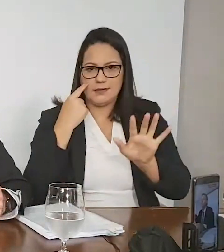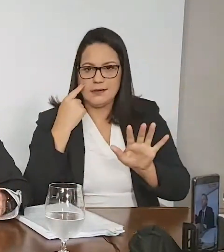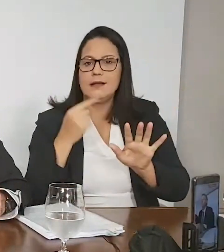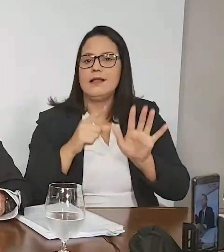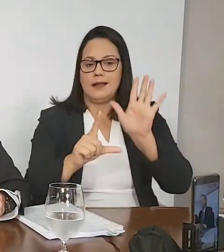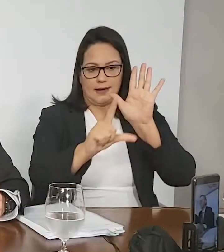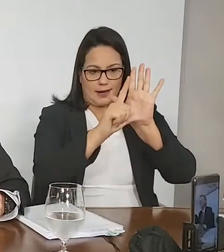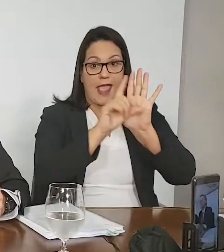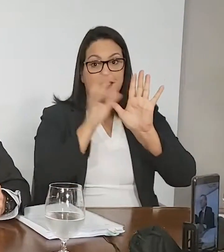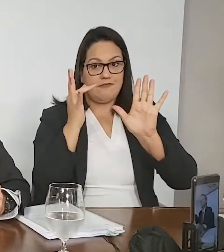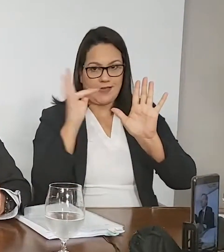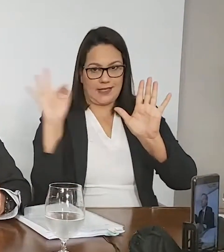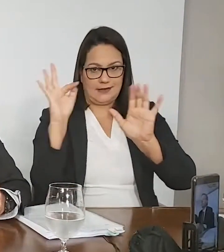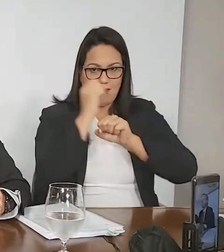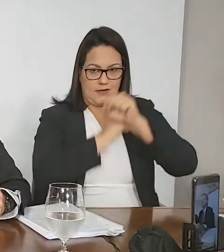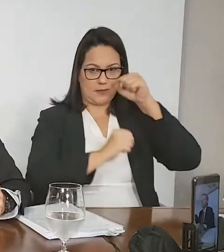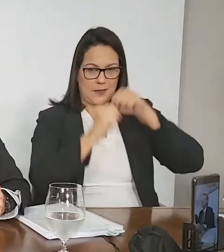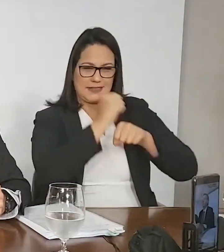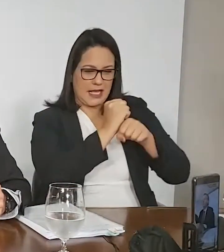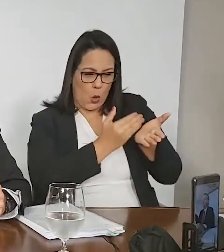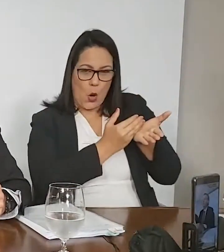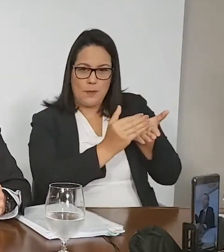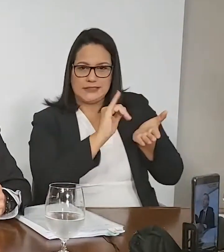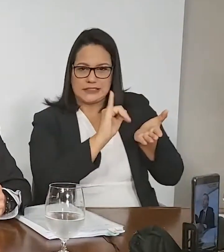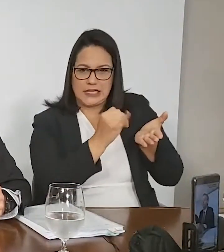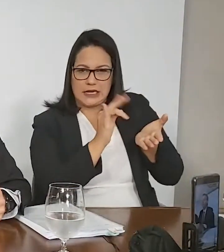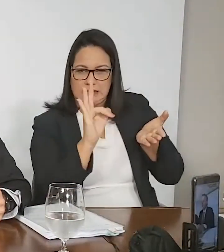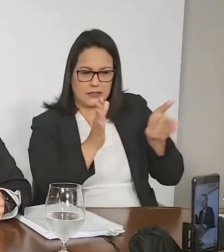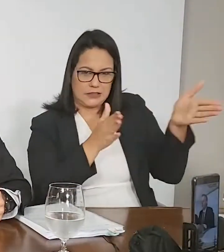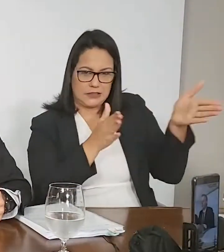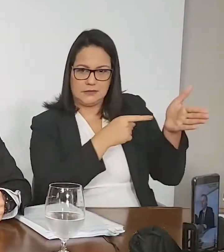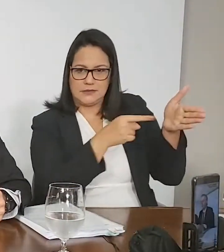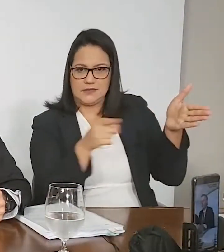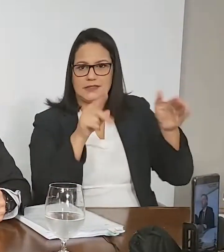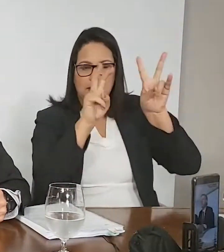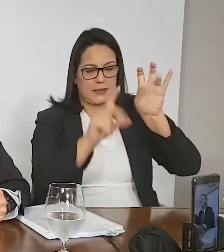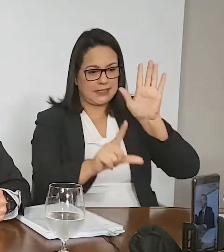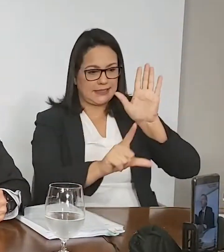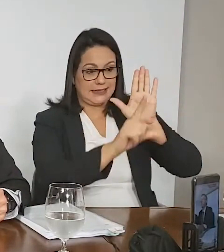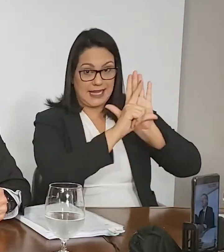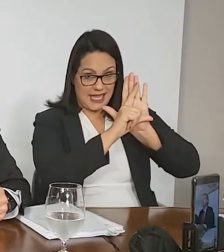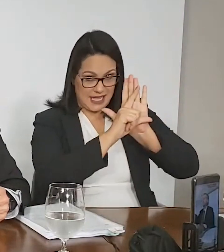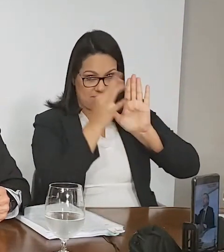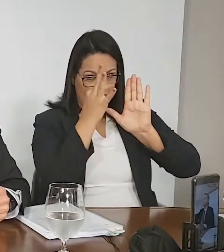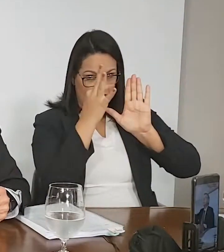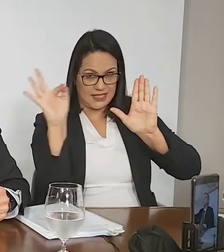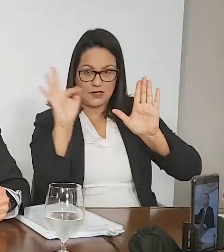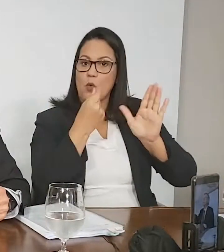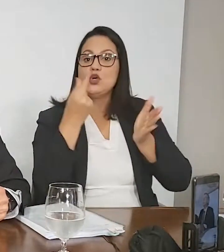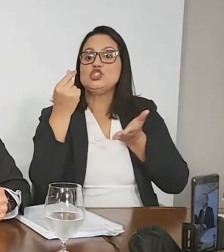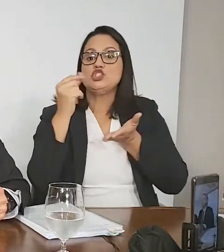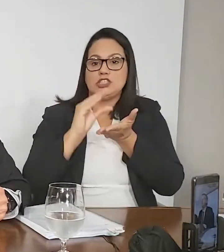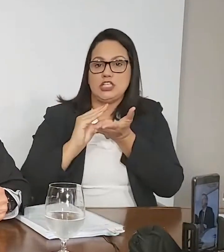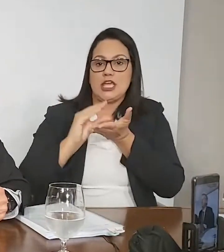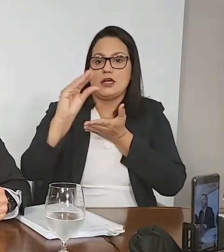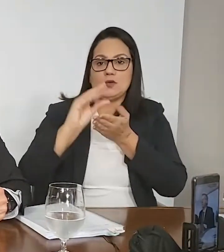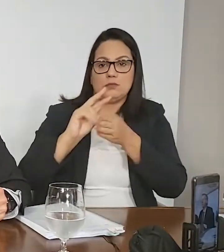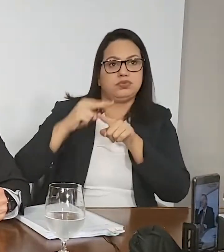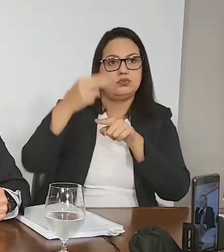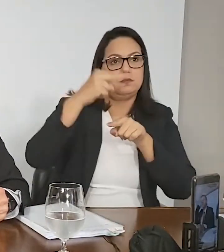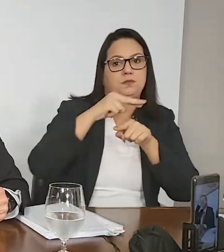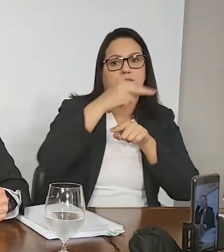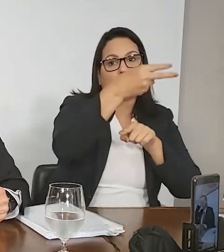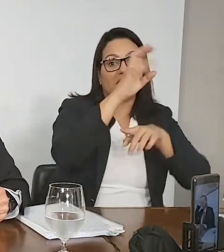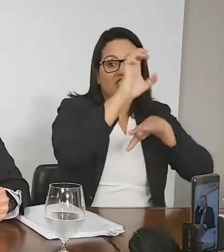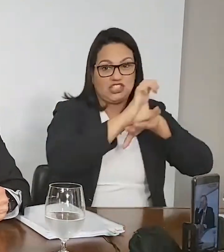federal, no começo do ano passado, que tratava dos recursos a serem transferidos para estados, por